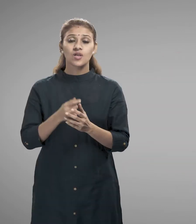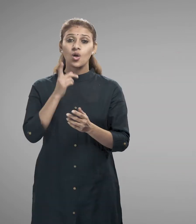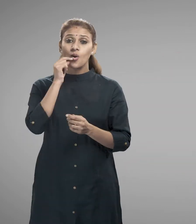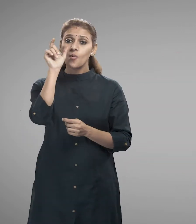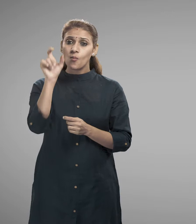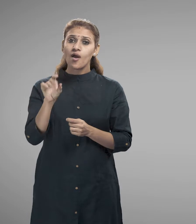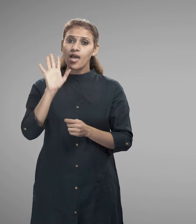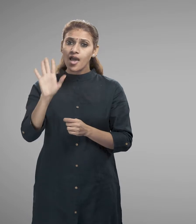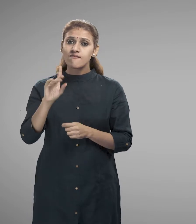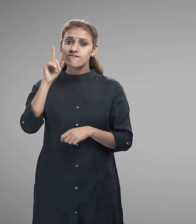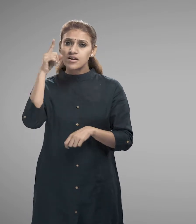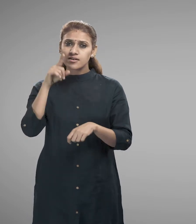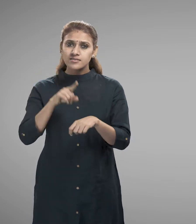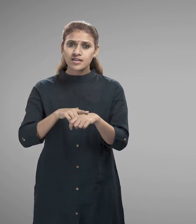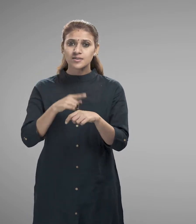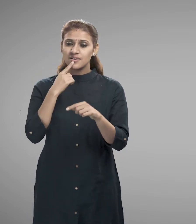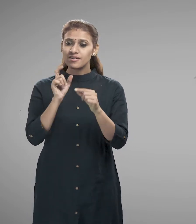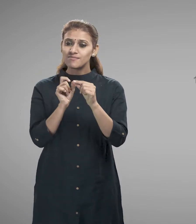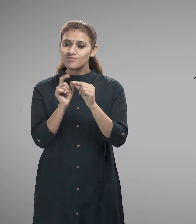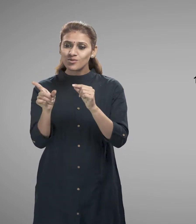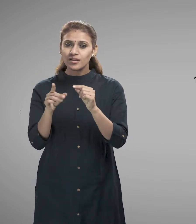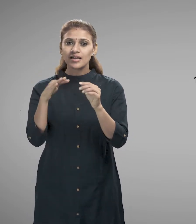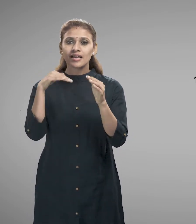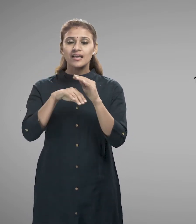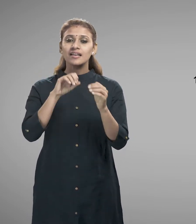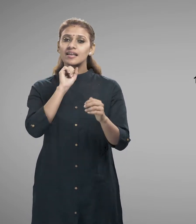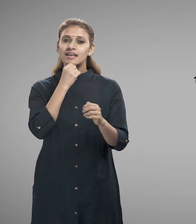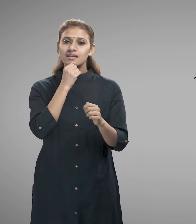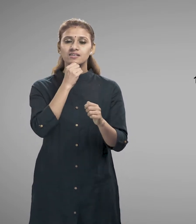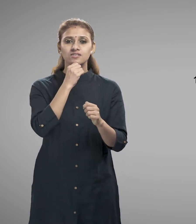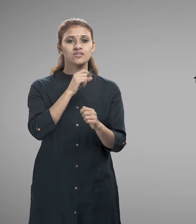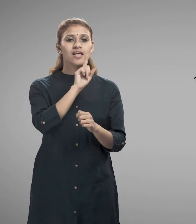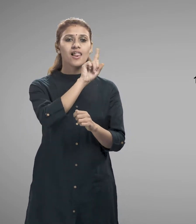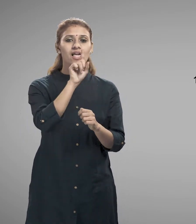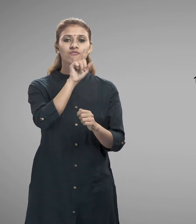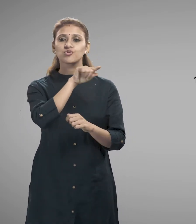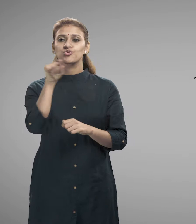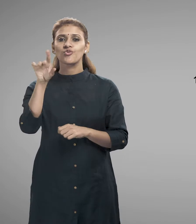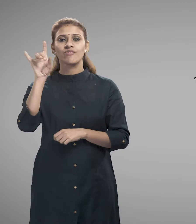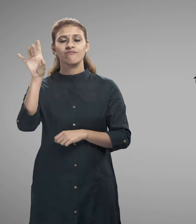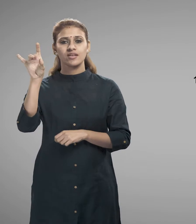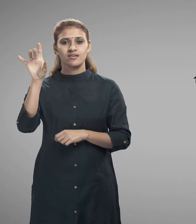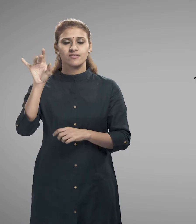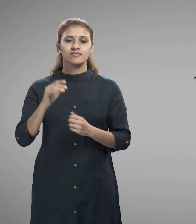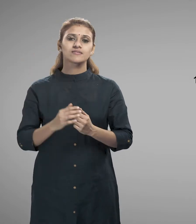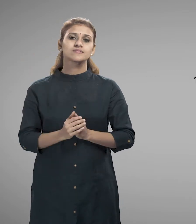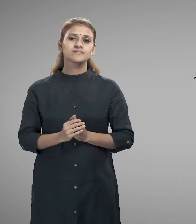एक किशोर अपने प्रथम वीर्य स्खलन या वीर्य दर्शन का अनुभव 11 और 15 साल के बीच करता है।